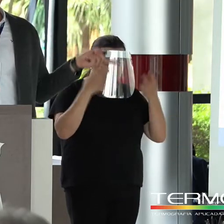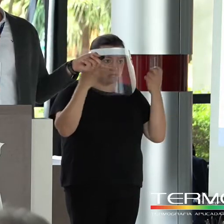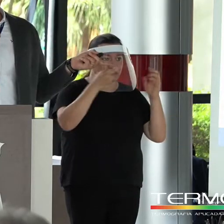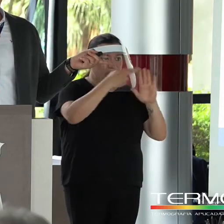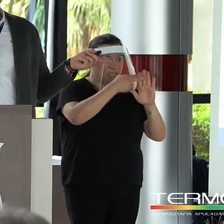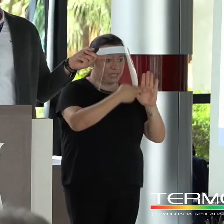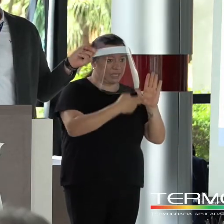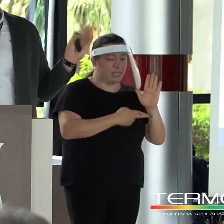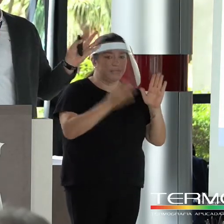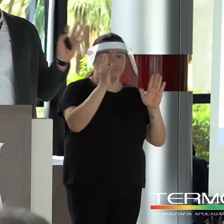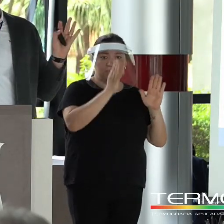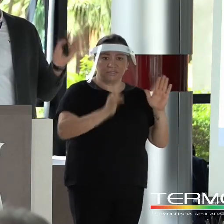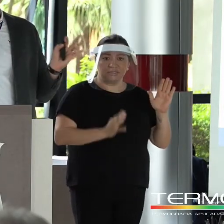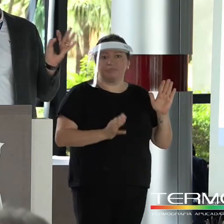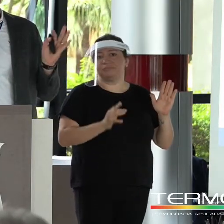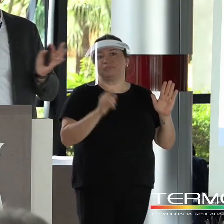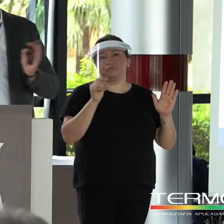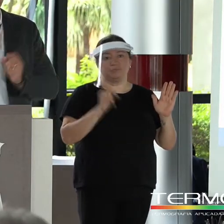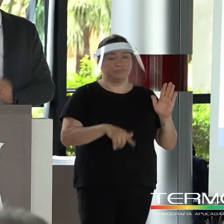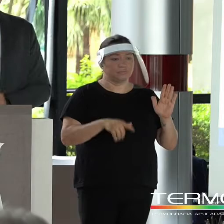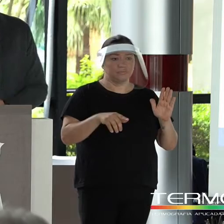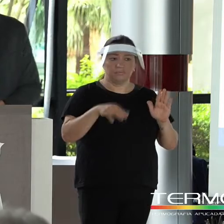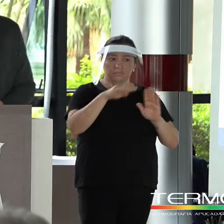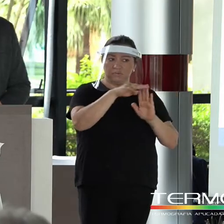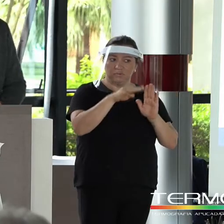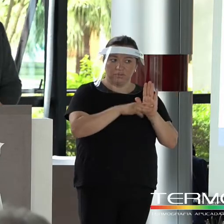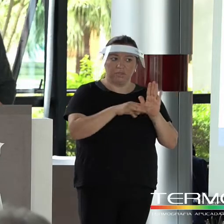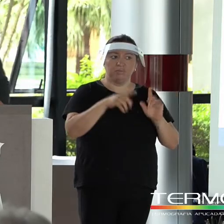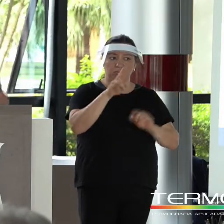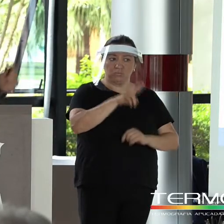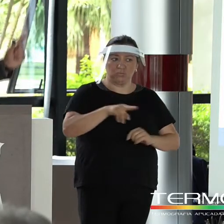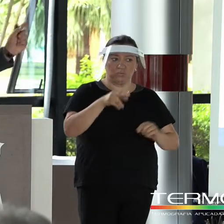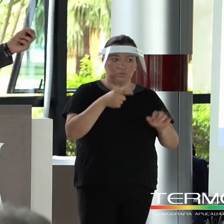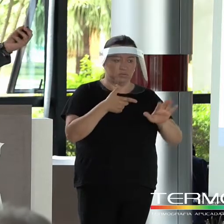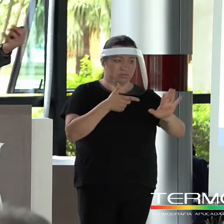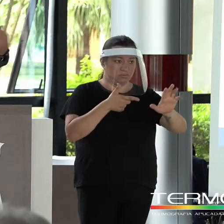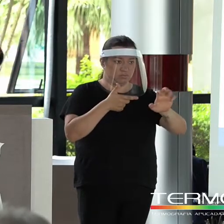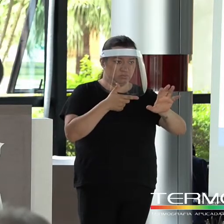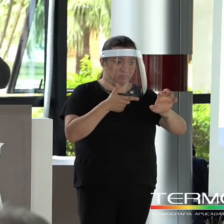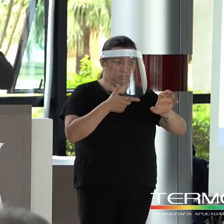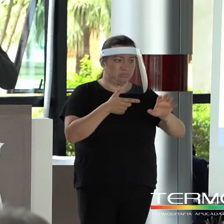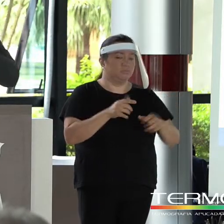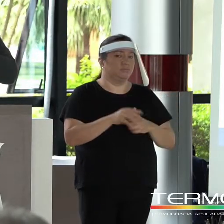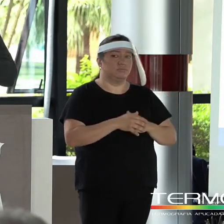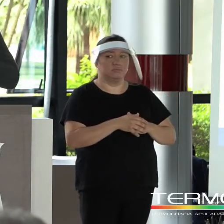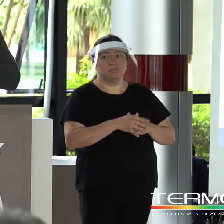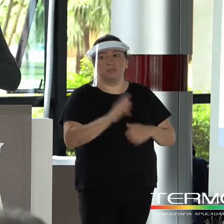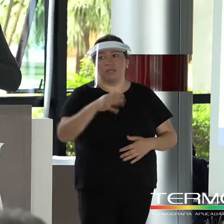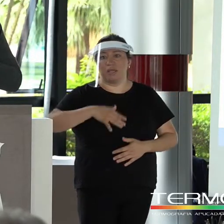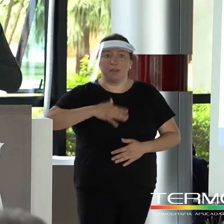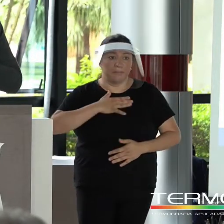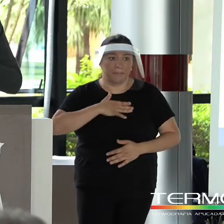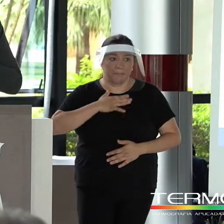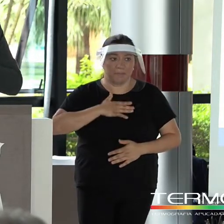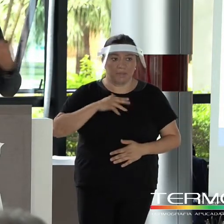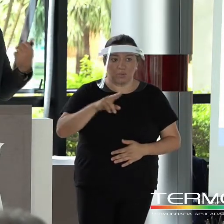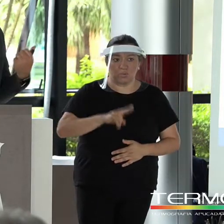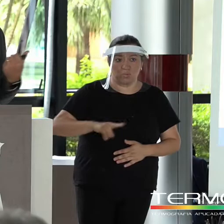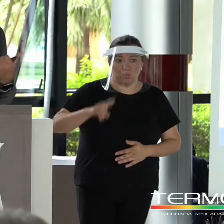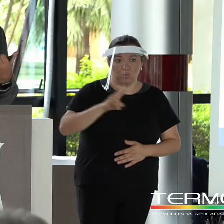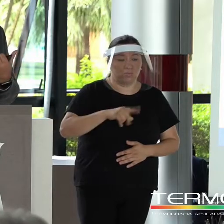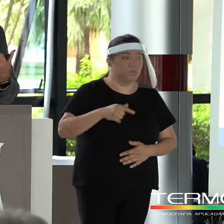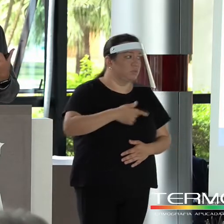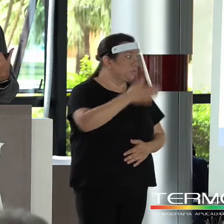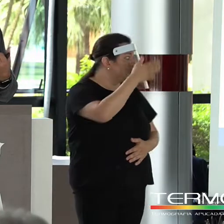estão listadas aqui agora. Essas são as normas brasileiras de termografia. As que se aplicam à minha realidade de alguma maneira são as que